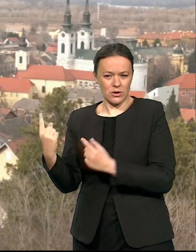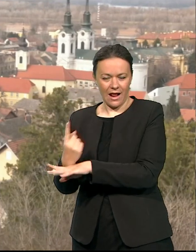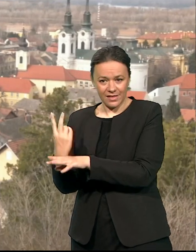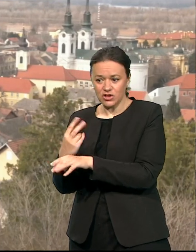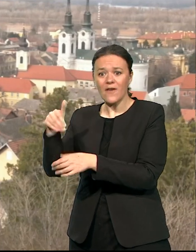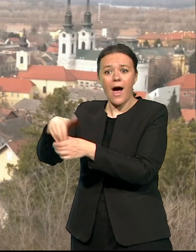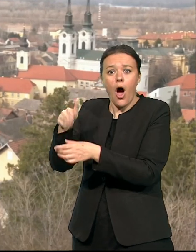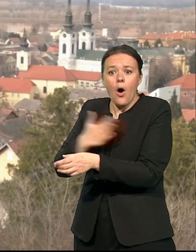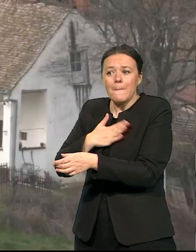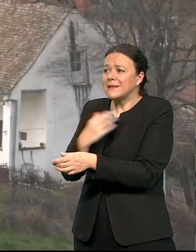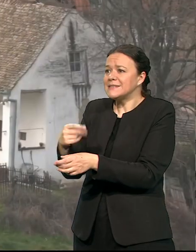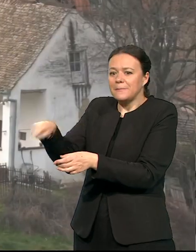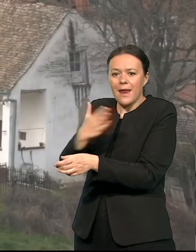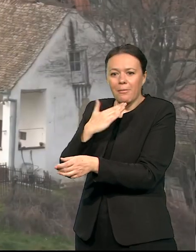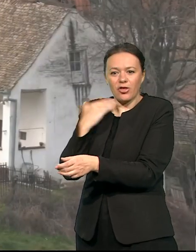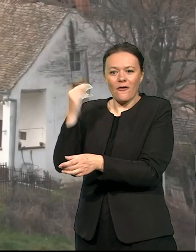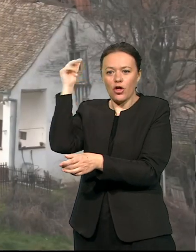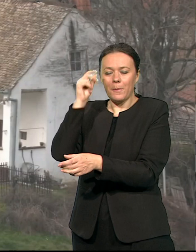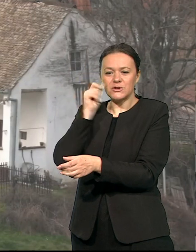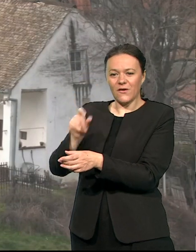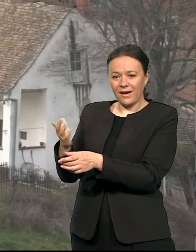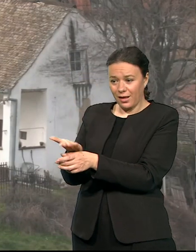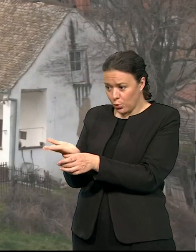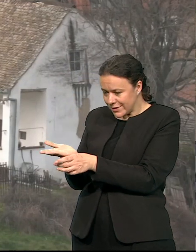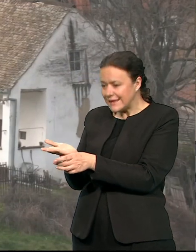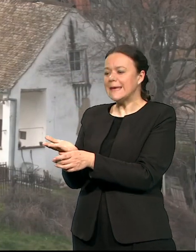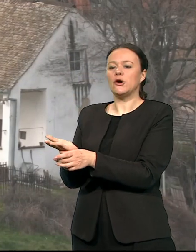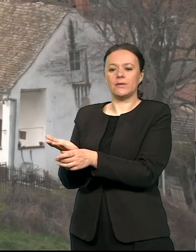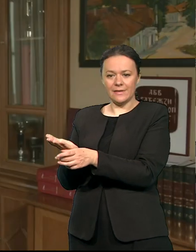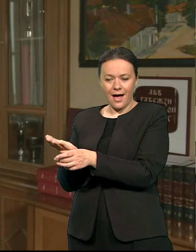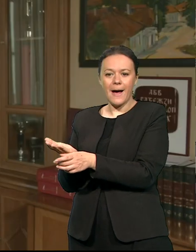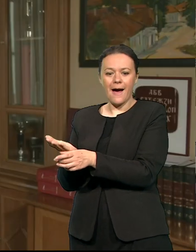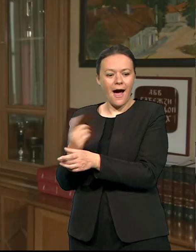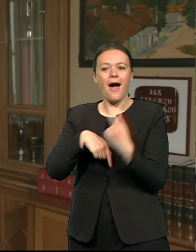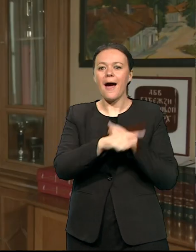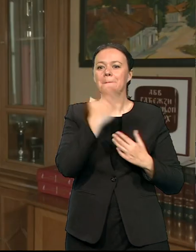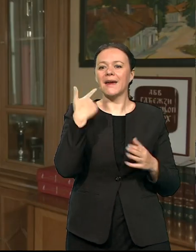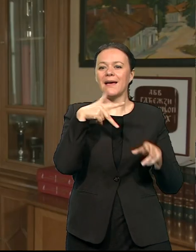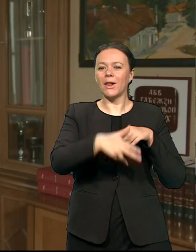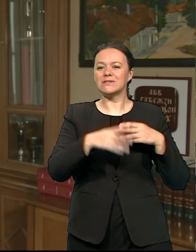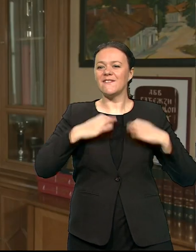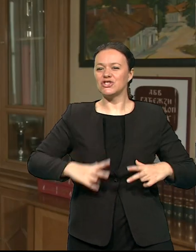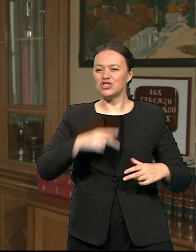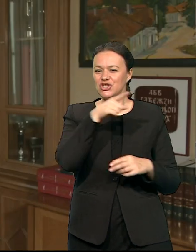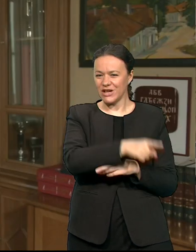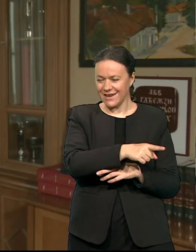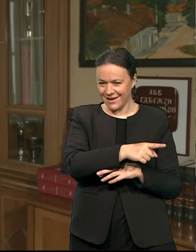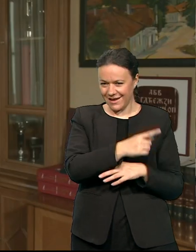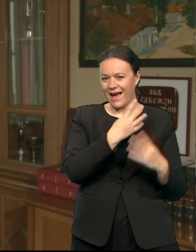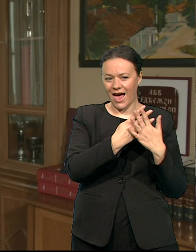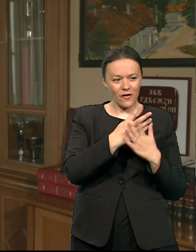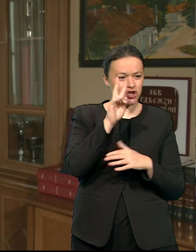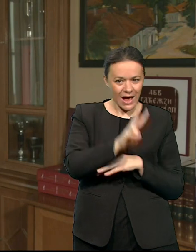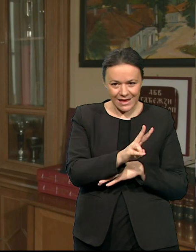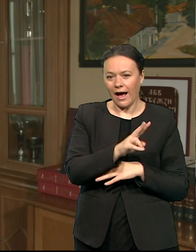je falilo obrazovanih ljudi i onda su ljudi koji su završavali Karlovačku gimnaziju i još neke druge gimnazije